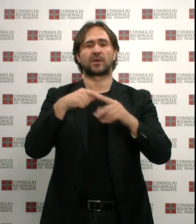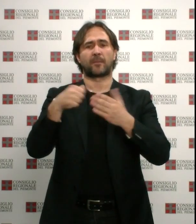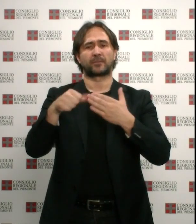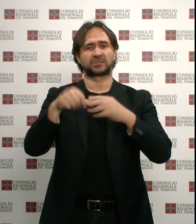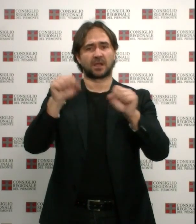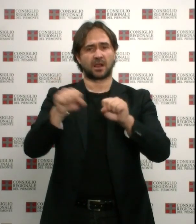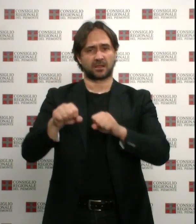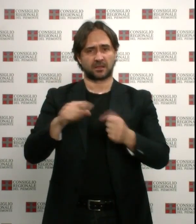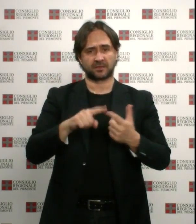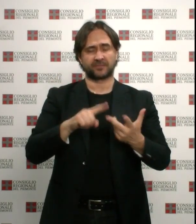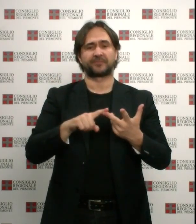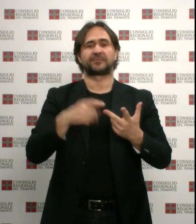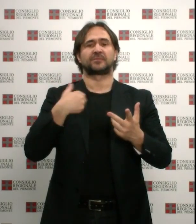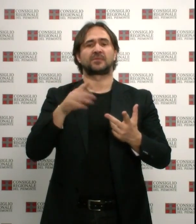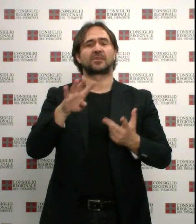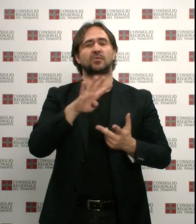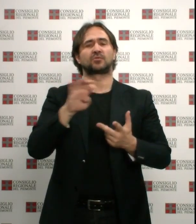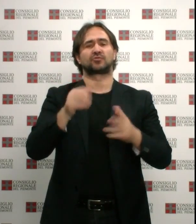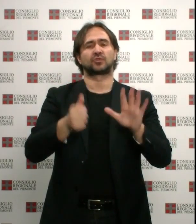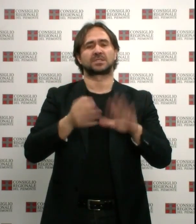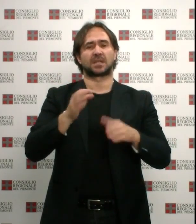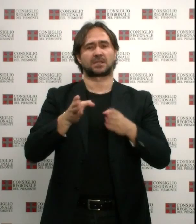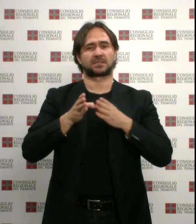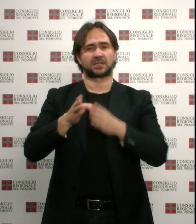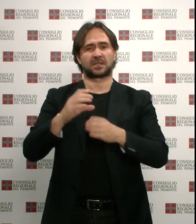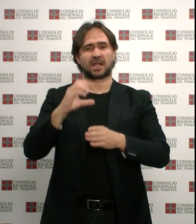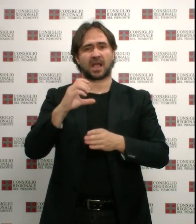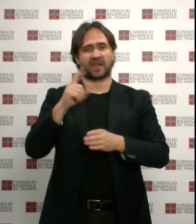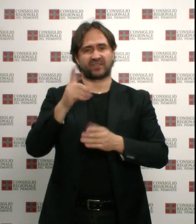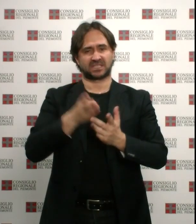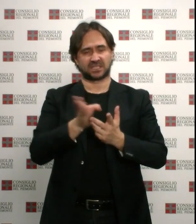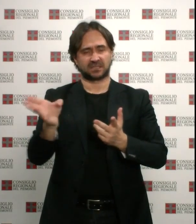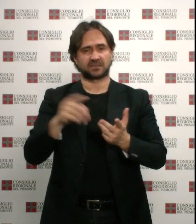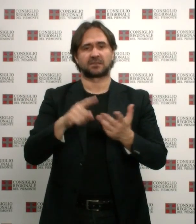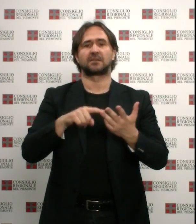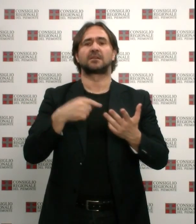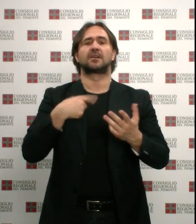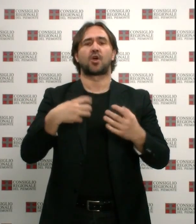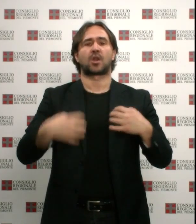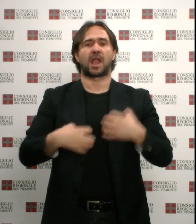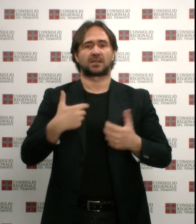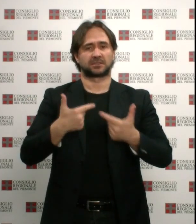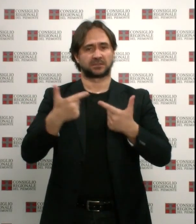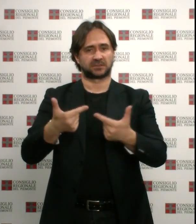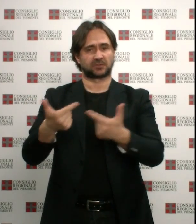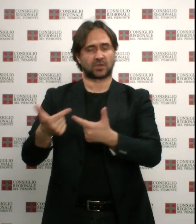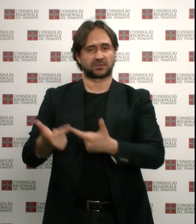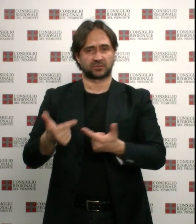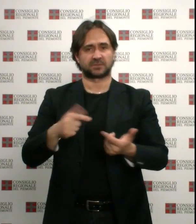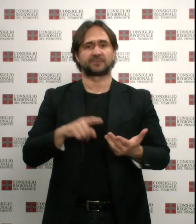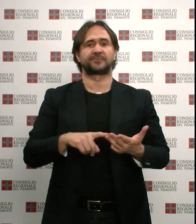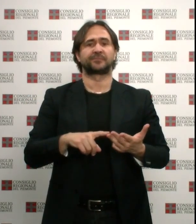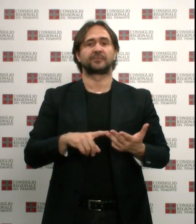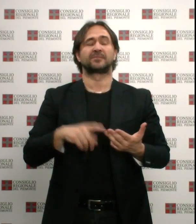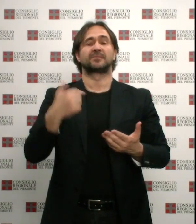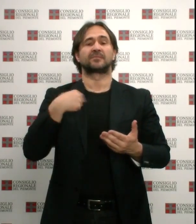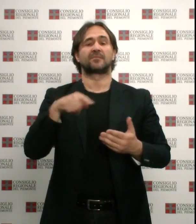nuovi cimiteri e crematori e ha approvato diversi atti di indirizzo per regolamentare l'utilizzo di fitofarmaci, contro la chiusura